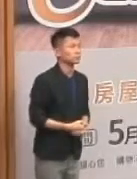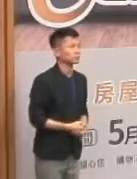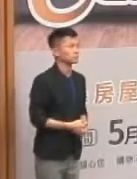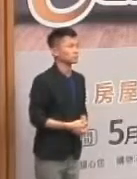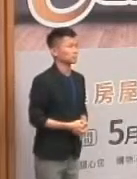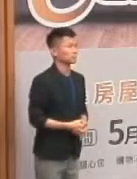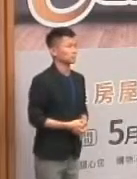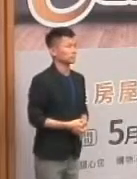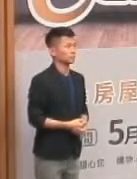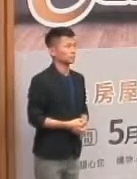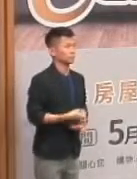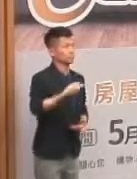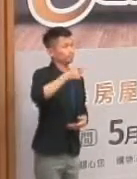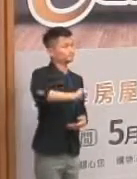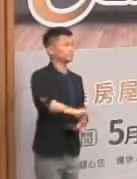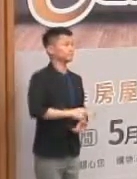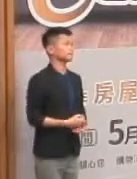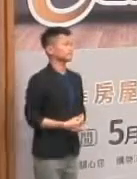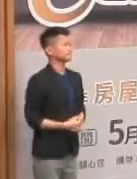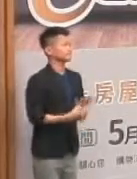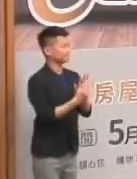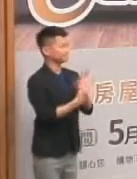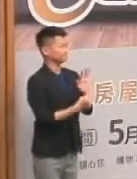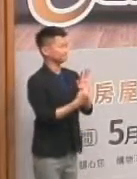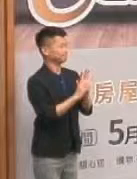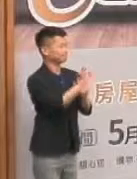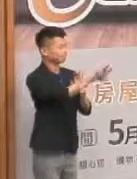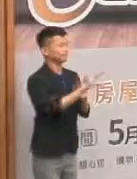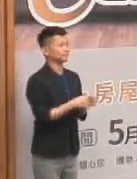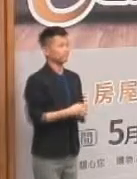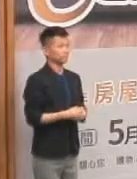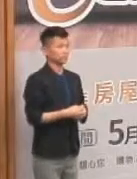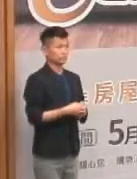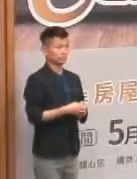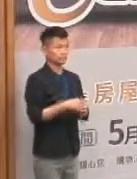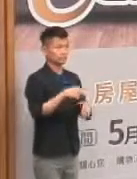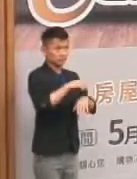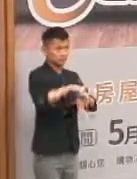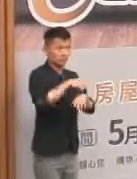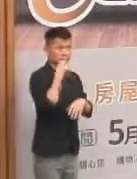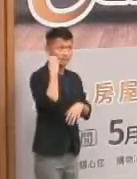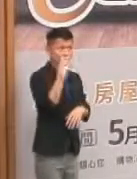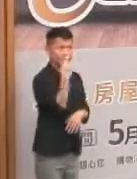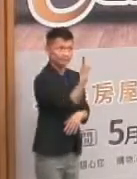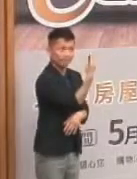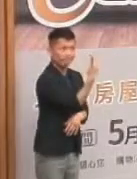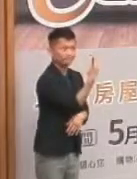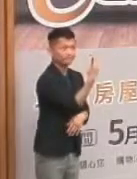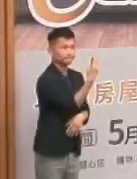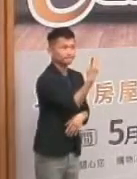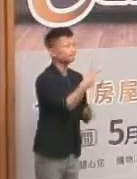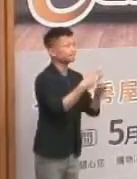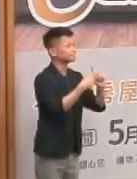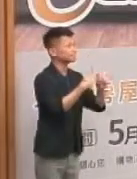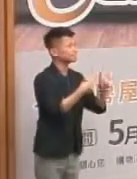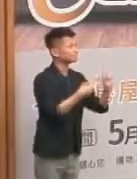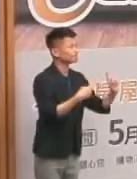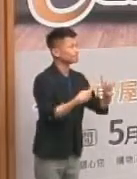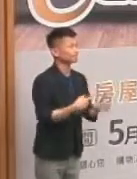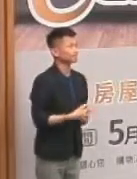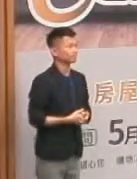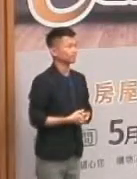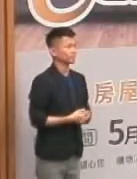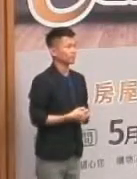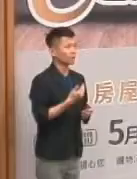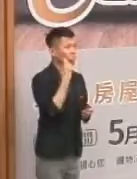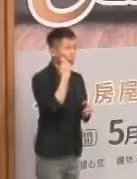那下来就是讲到一个哈，就是说其实两个比较新的一个缴税的一个途径，包含哈我们没